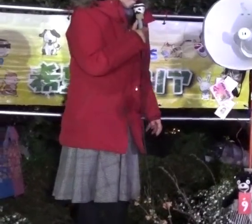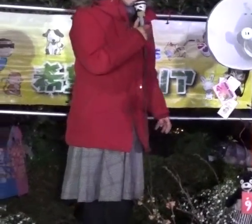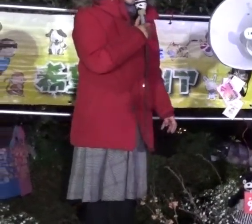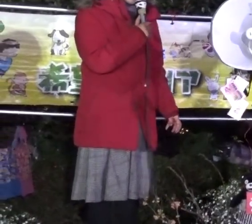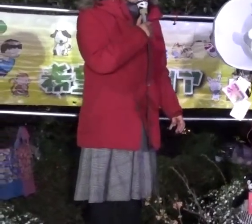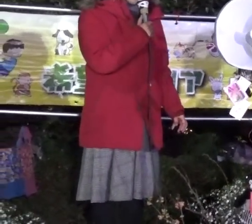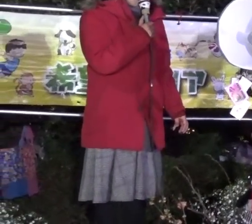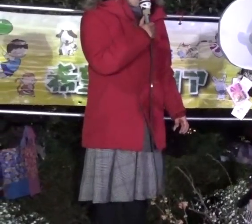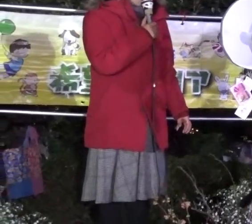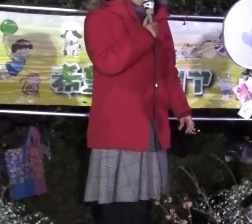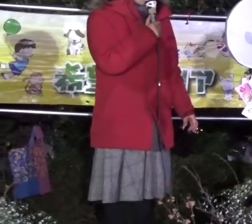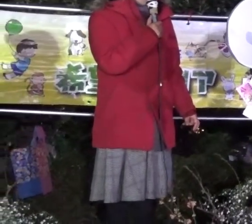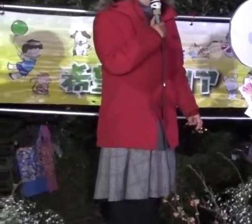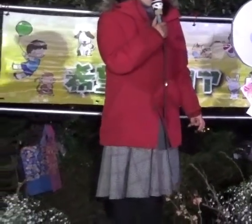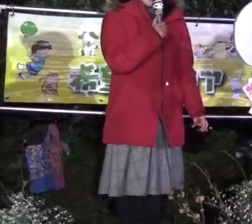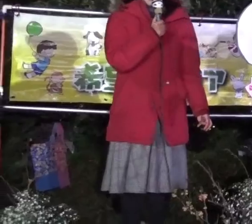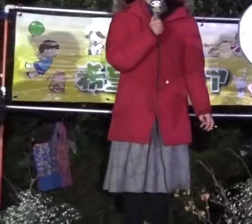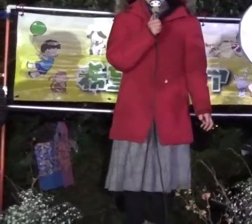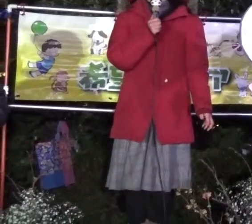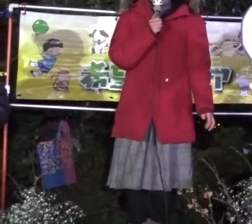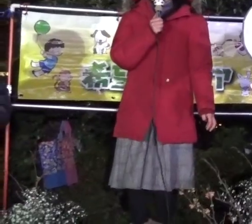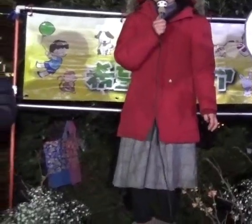で、